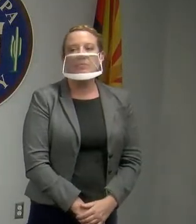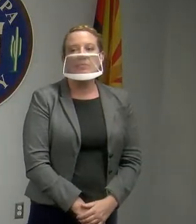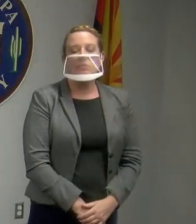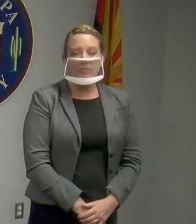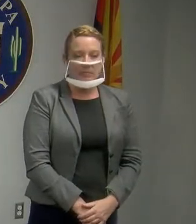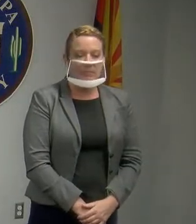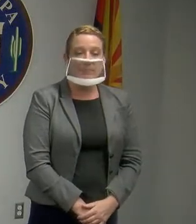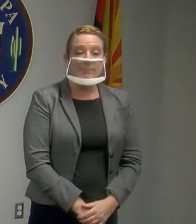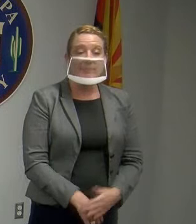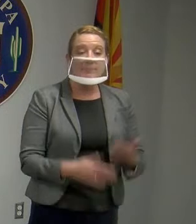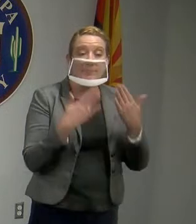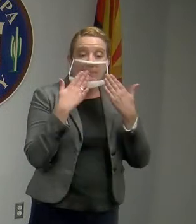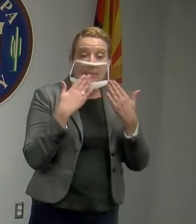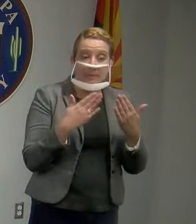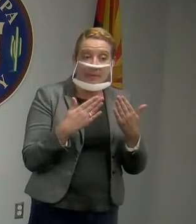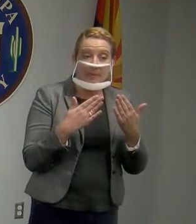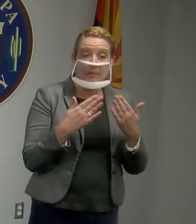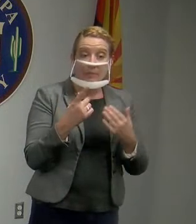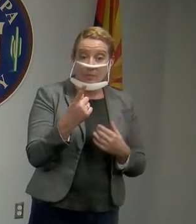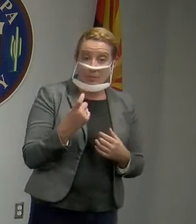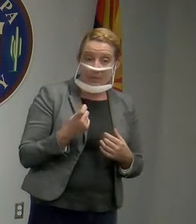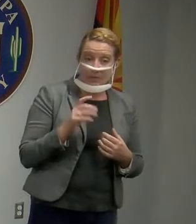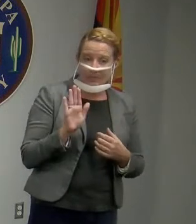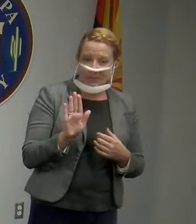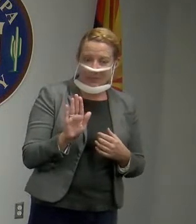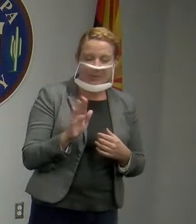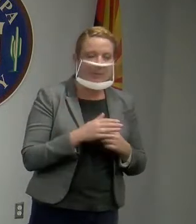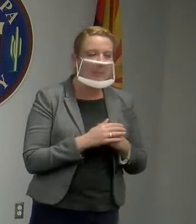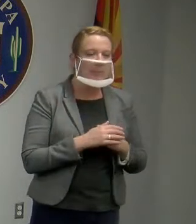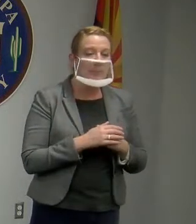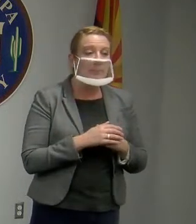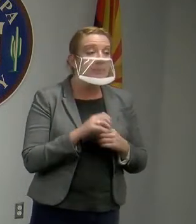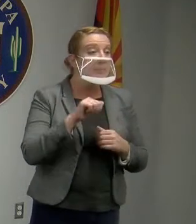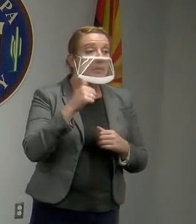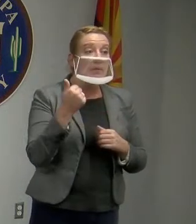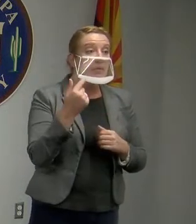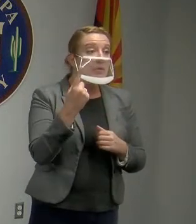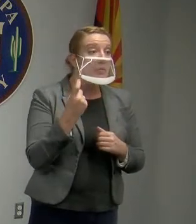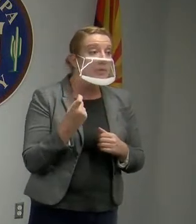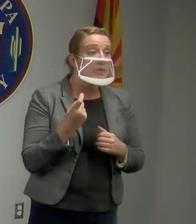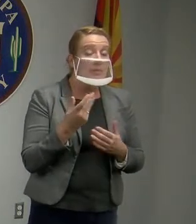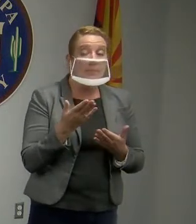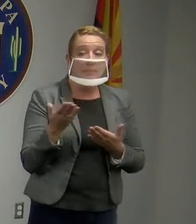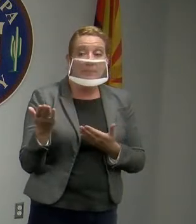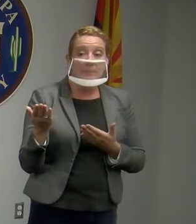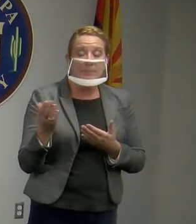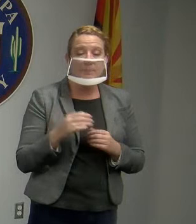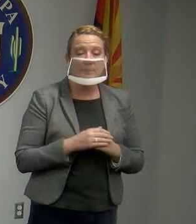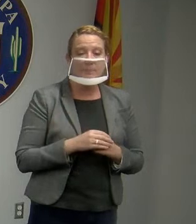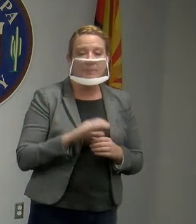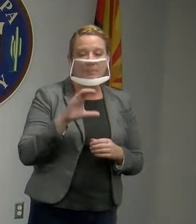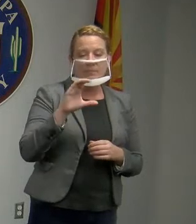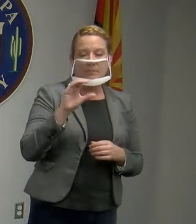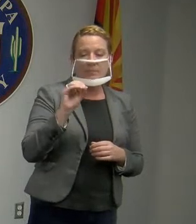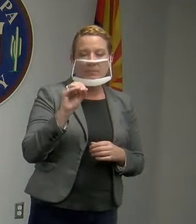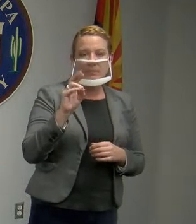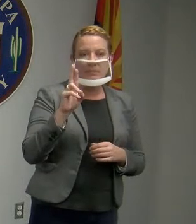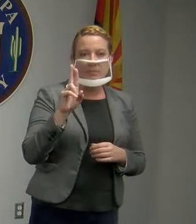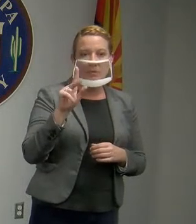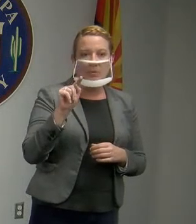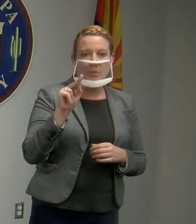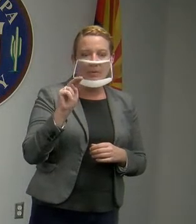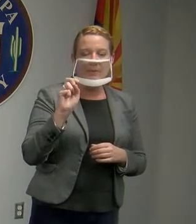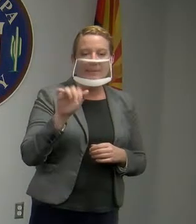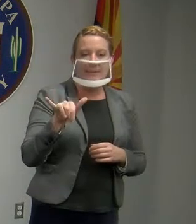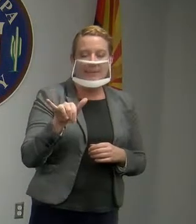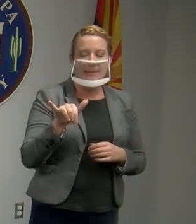All right, thank you, Peter, for the question today. Who else do we have on the line, Chad? Courtney Holmes has a question. Courtney, your microphone is